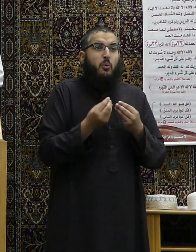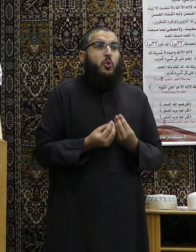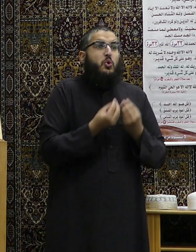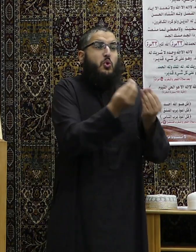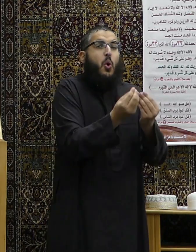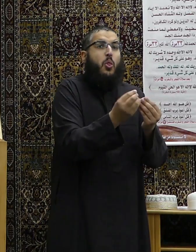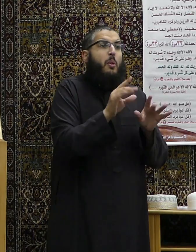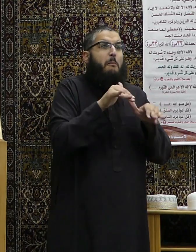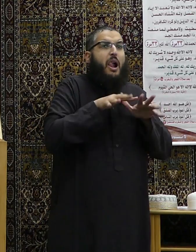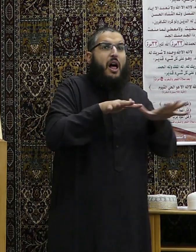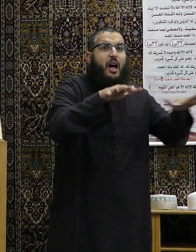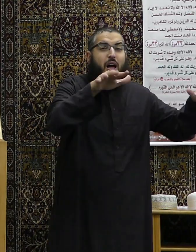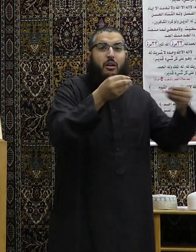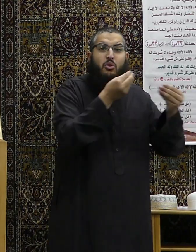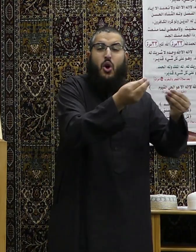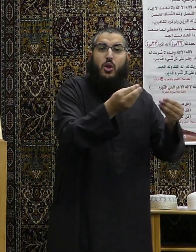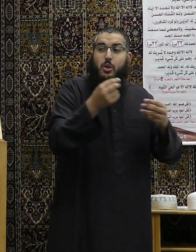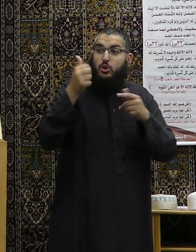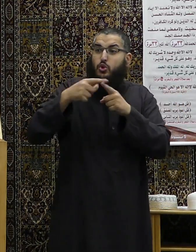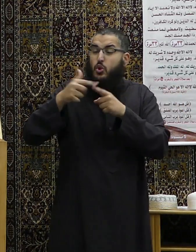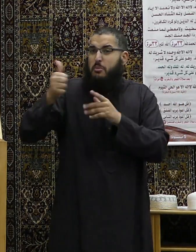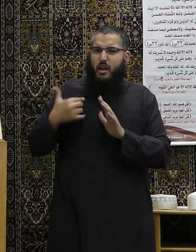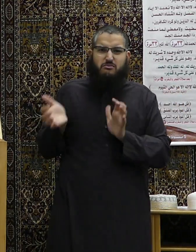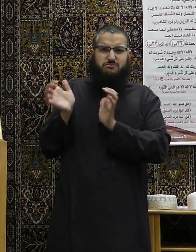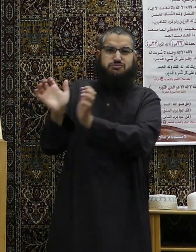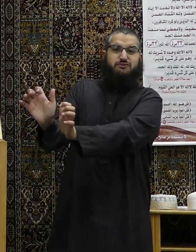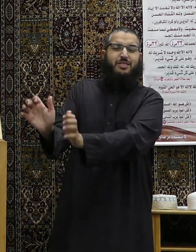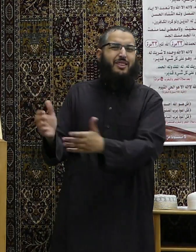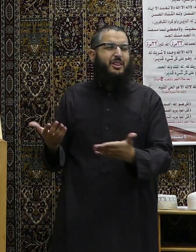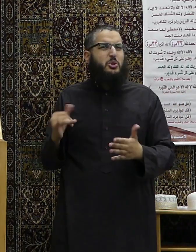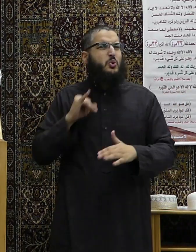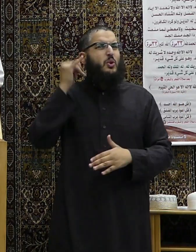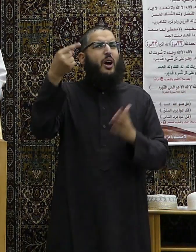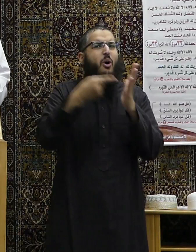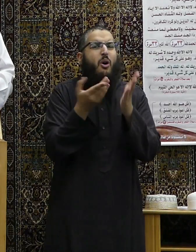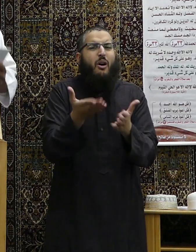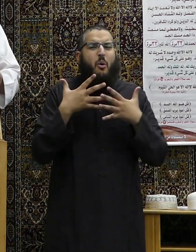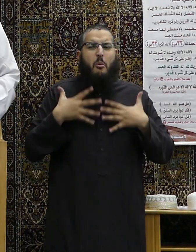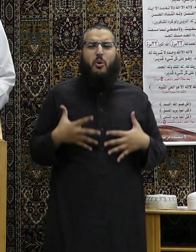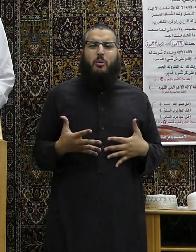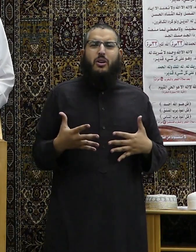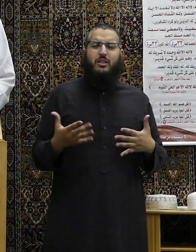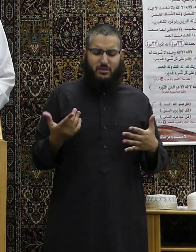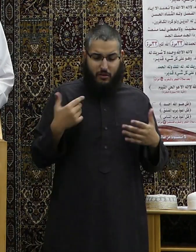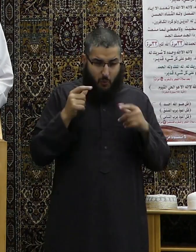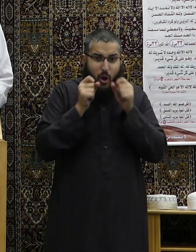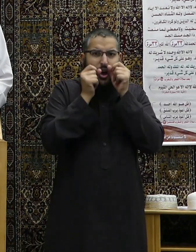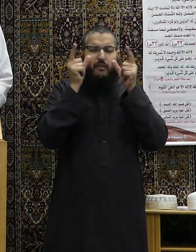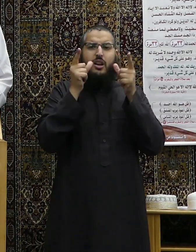contre le bien. Jusqu'à quand? À un moment donné, il faut se dire, et si je me reprends en main?